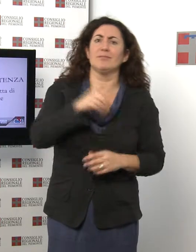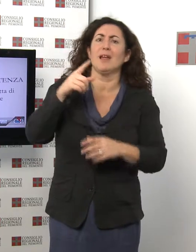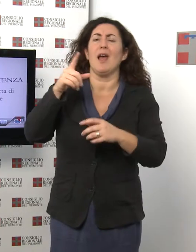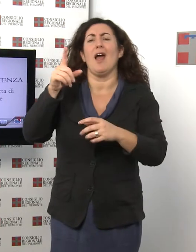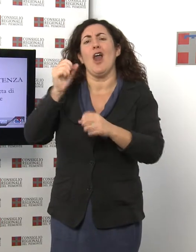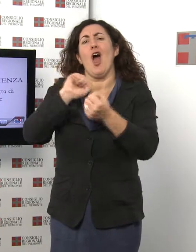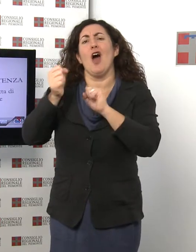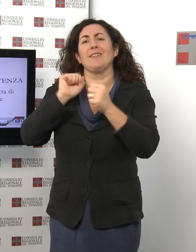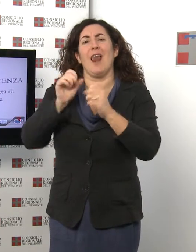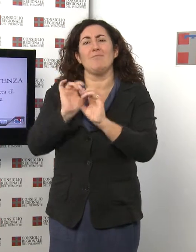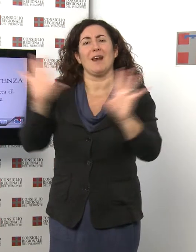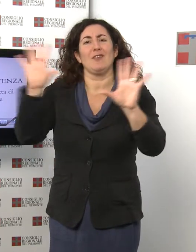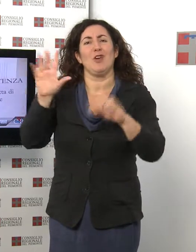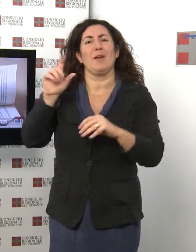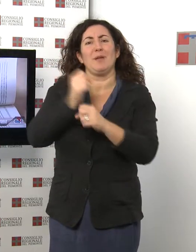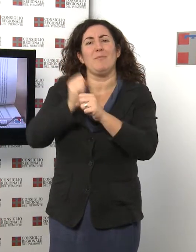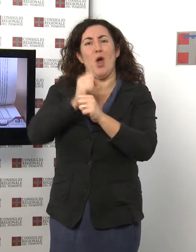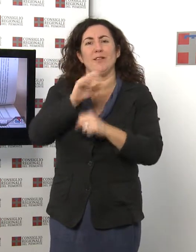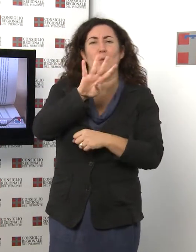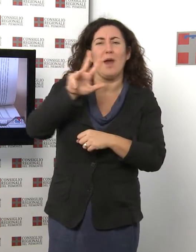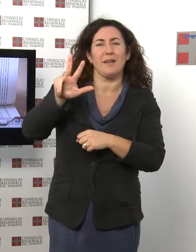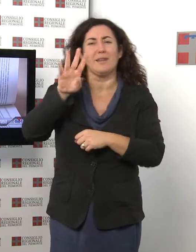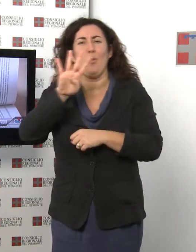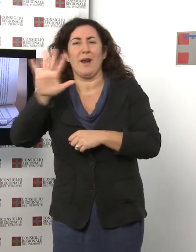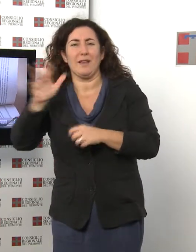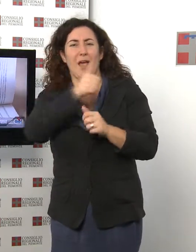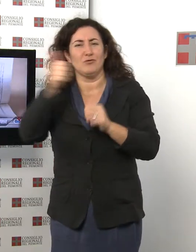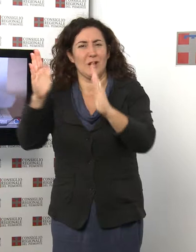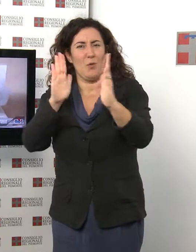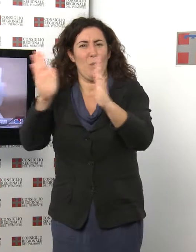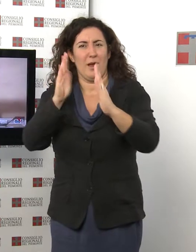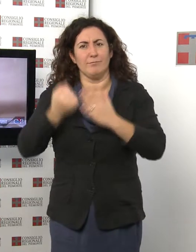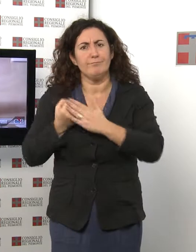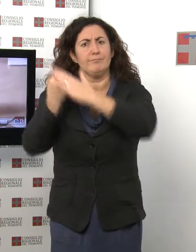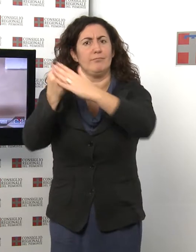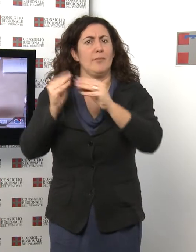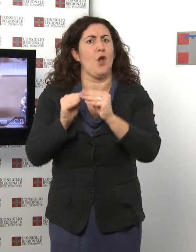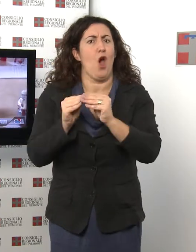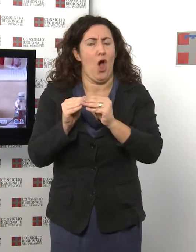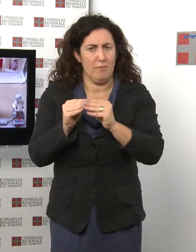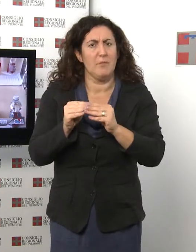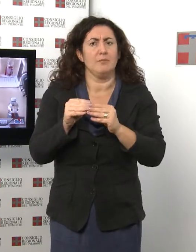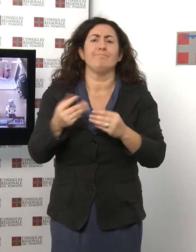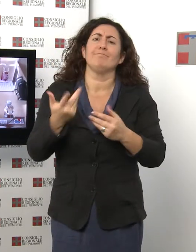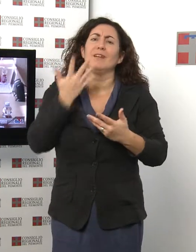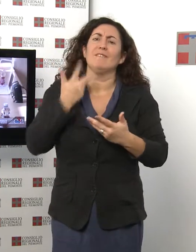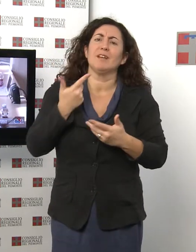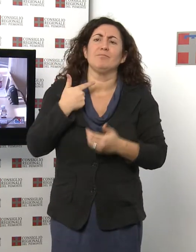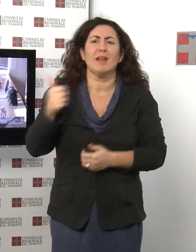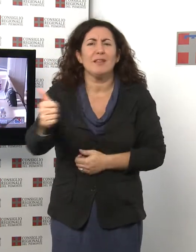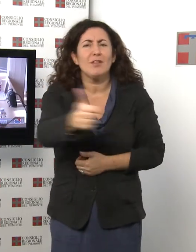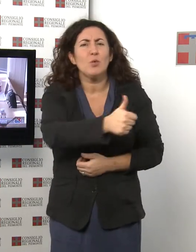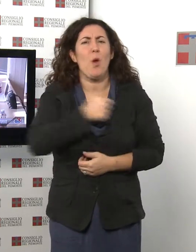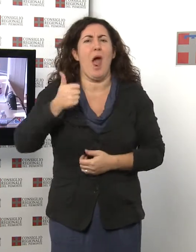1943 945 la pubblicazione vuole avviare un percorso di approfondimento sulle vicende individuali e collettive dei